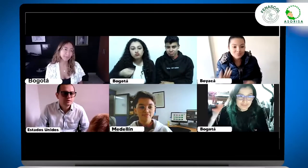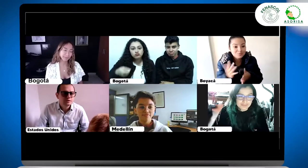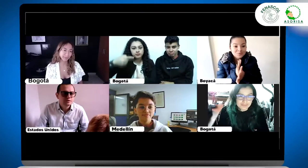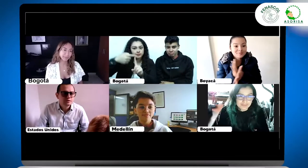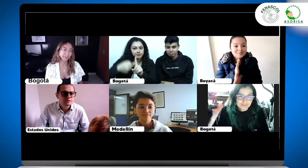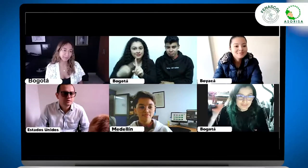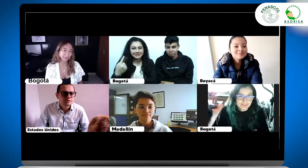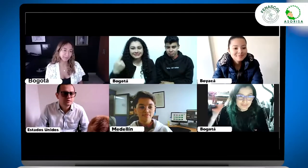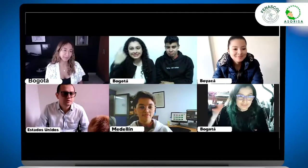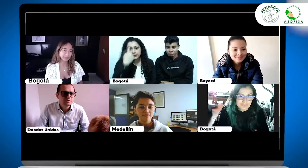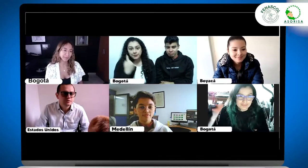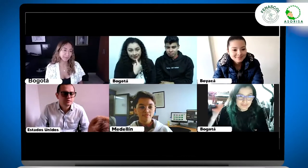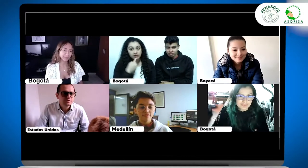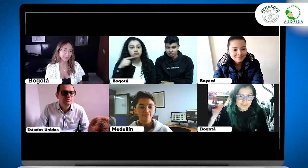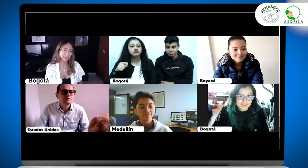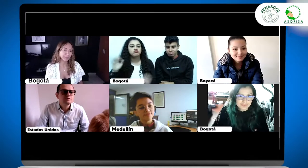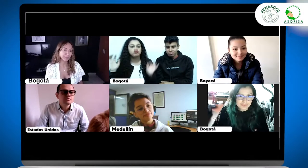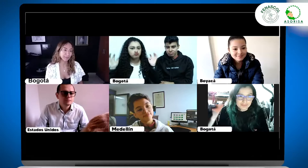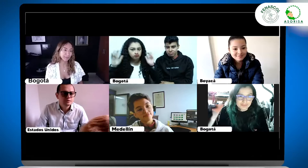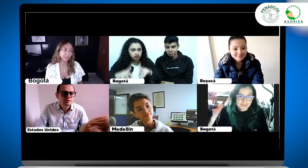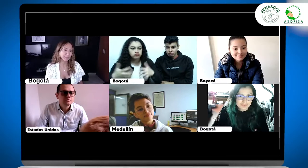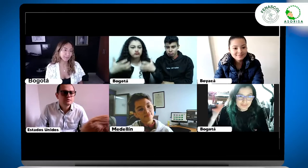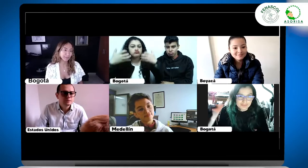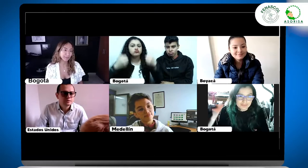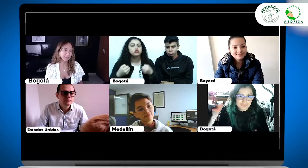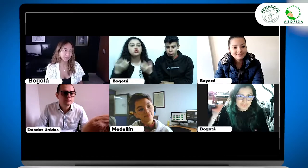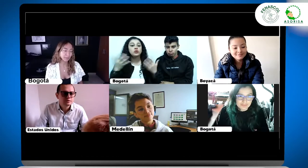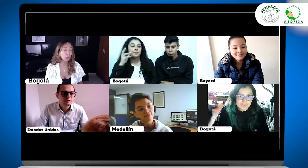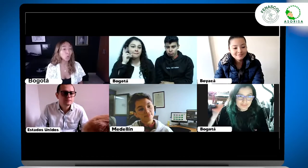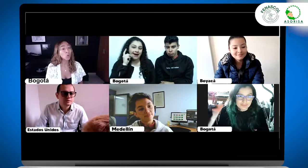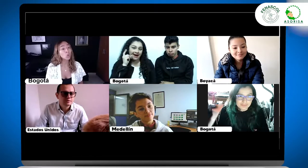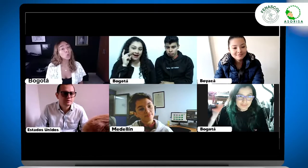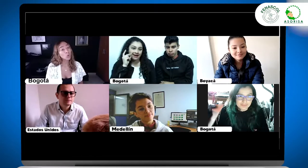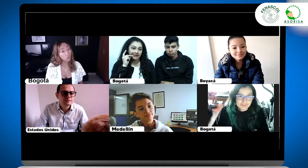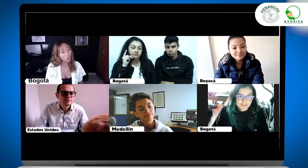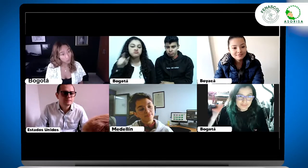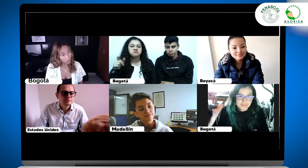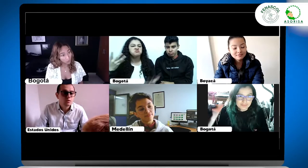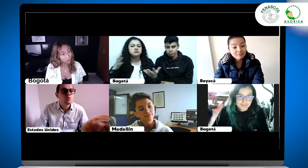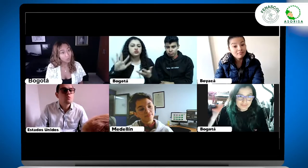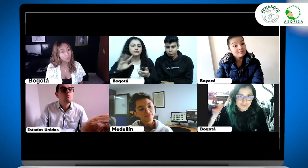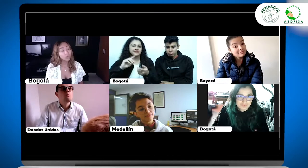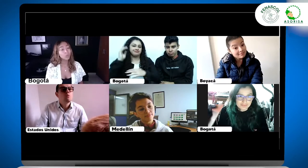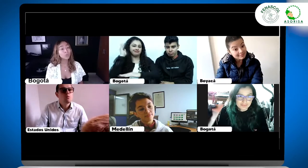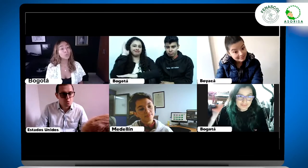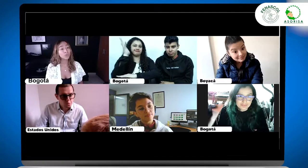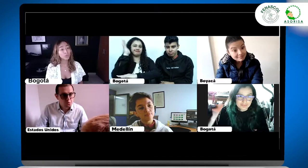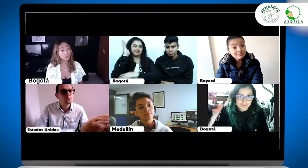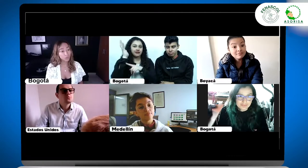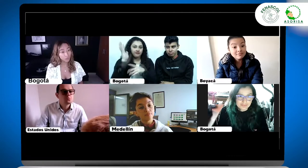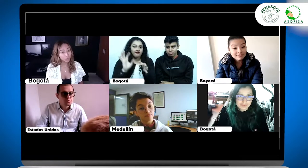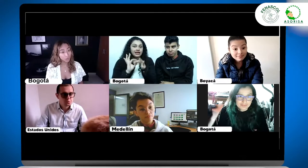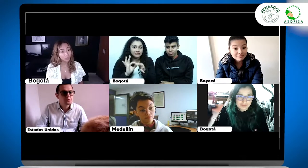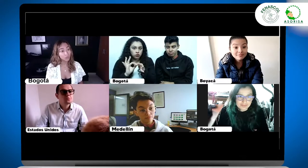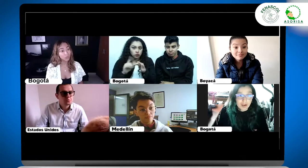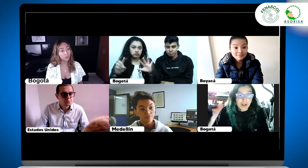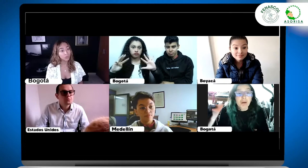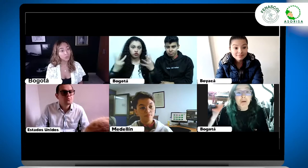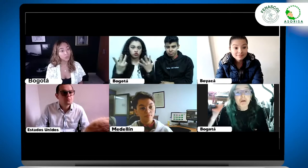bueno en septiembre en pereira es la sede de la 8ª congreso de genes con obvio queremos asistir no sé si nos unimos organizamos